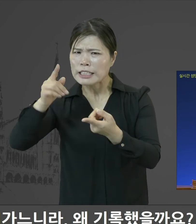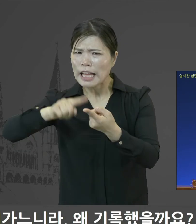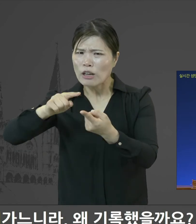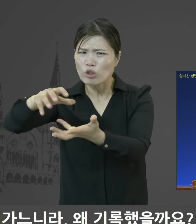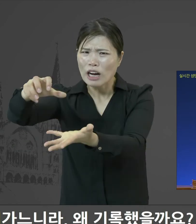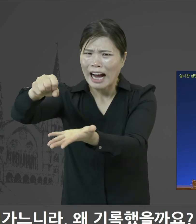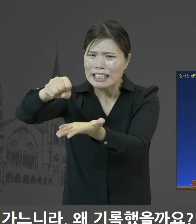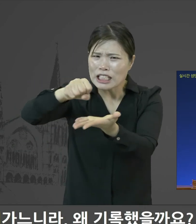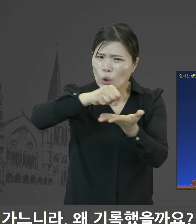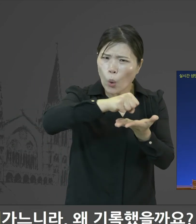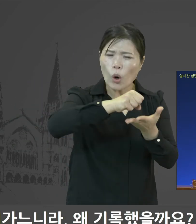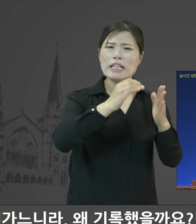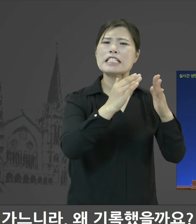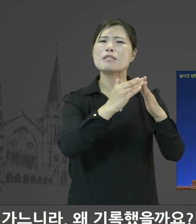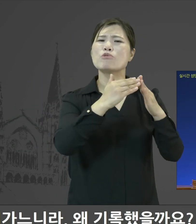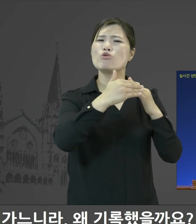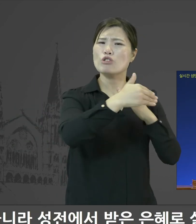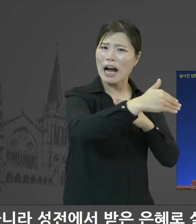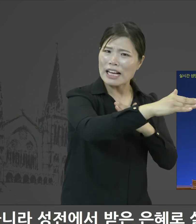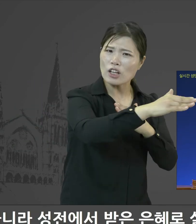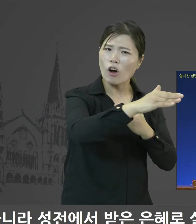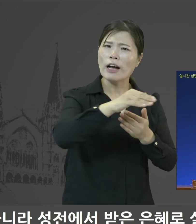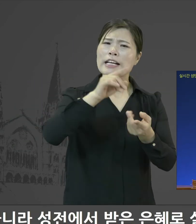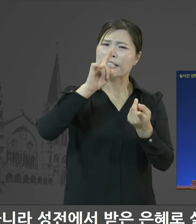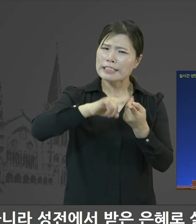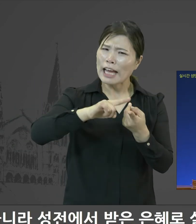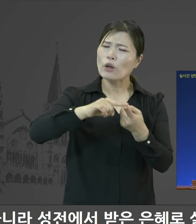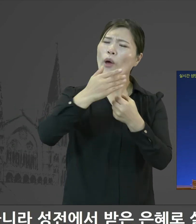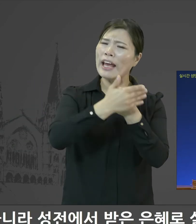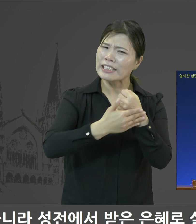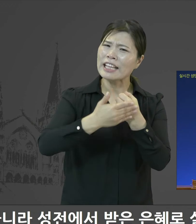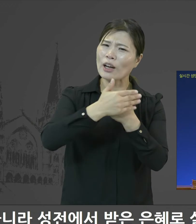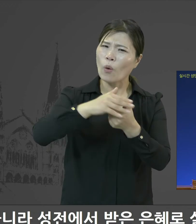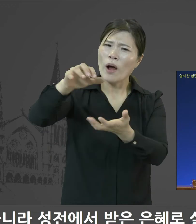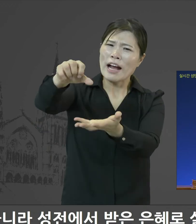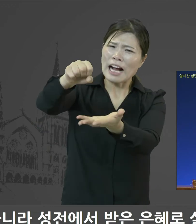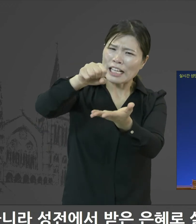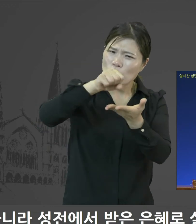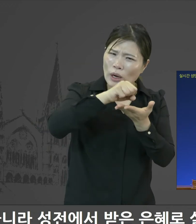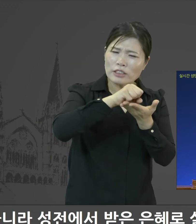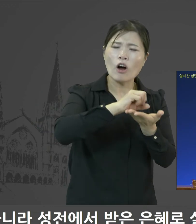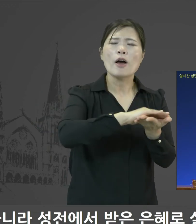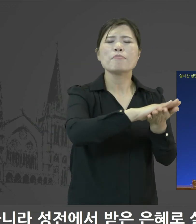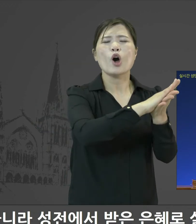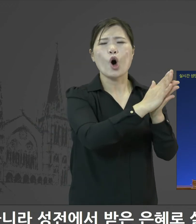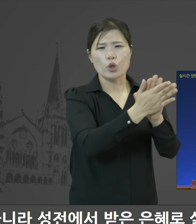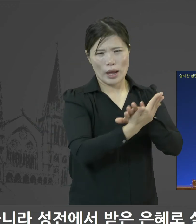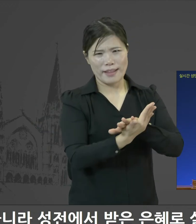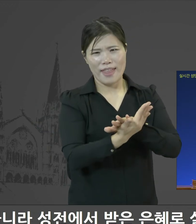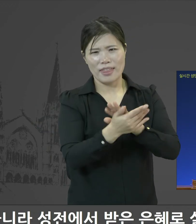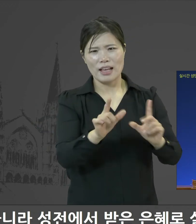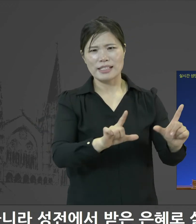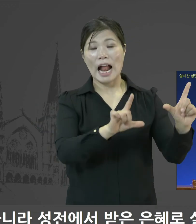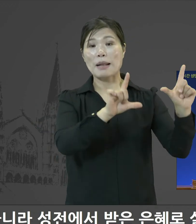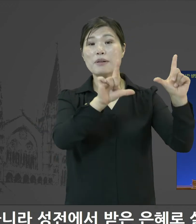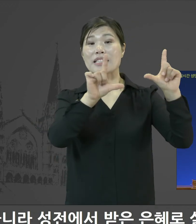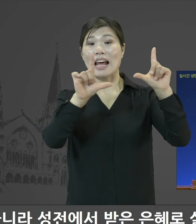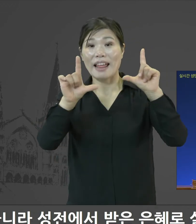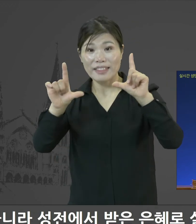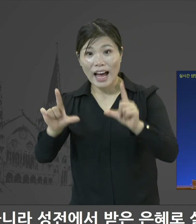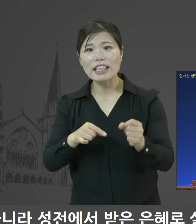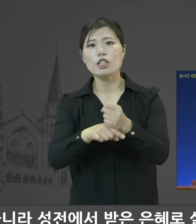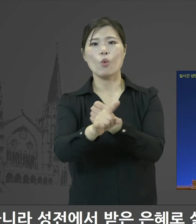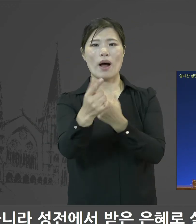자기 삶의 자리로 돌아가서 똑같이 이전 같은 삶이 아니라 변화된 삶을 살았다는 겁니다. 사랑하는